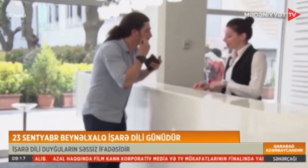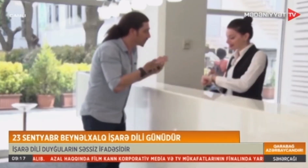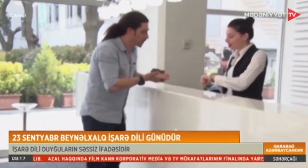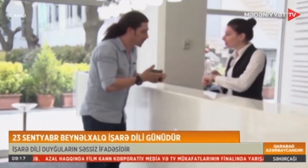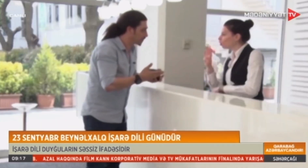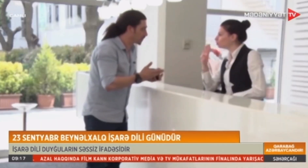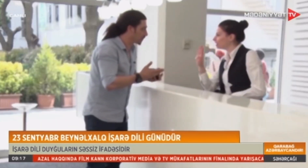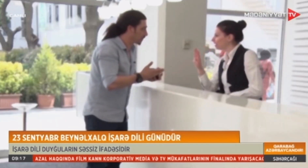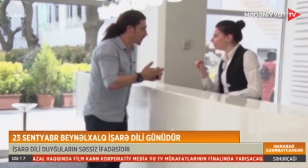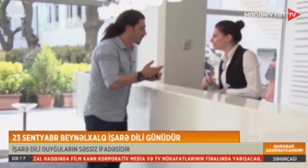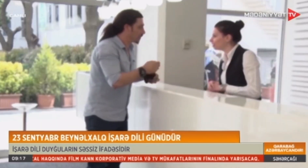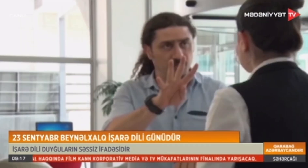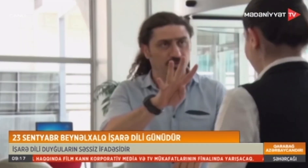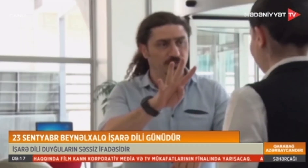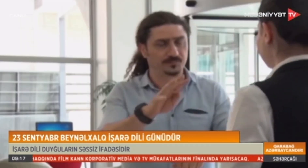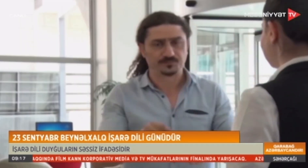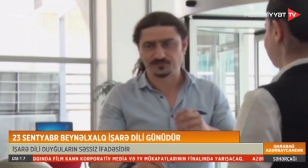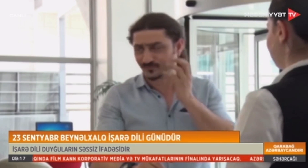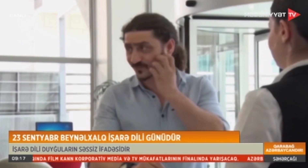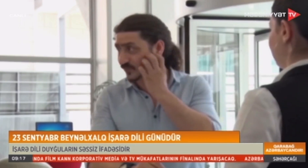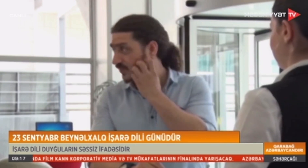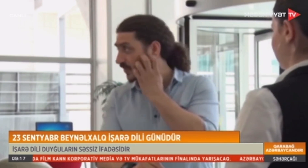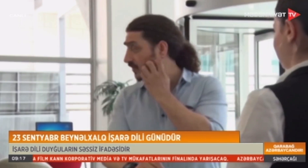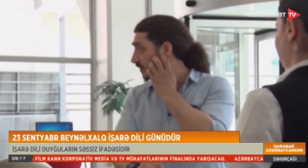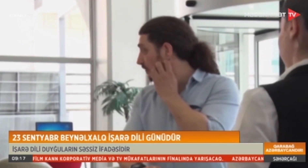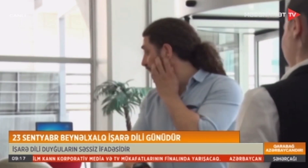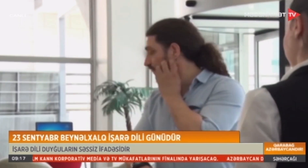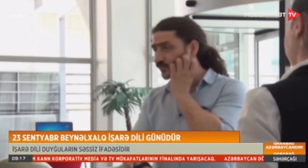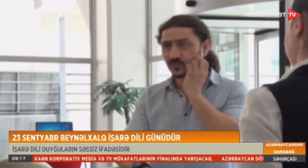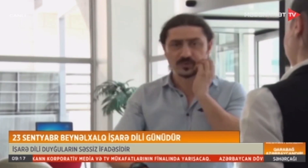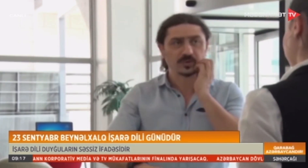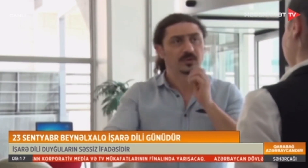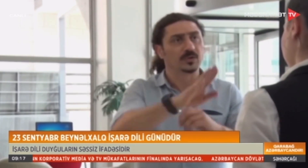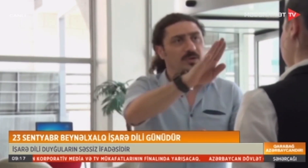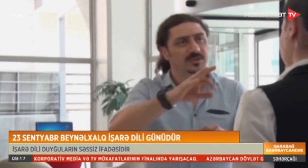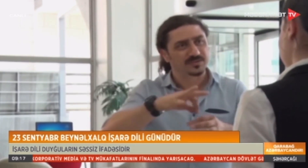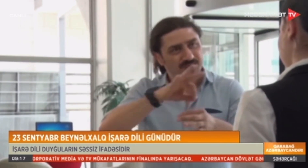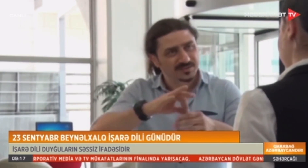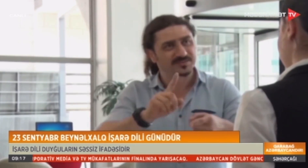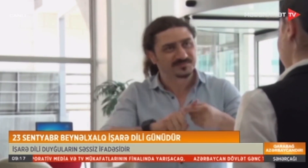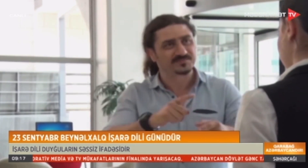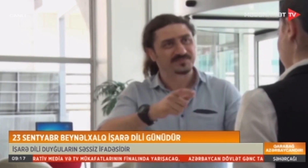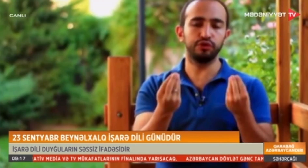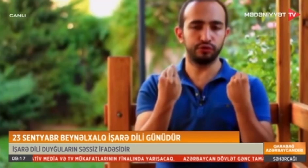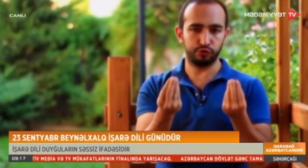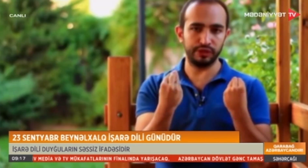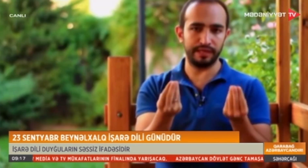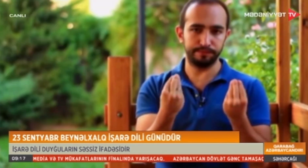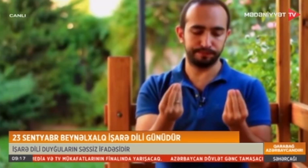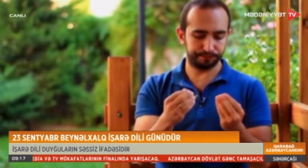insan söhbətmə qura bilərmi? Qura bilərlər, amma haradasa onlar özləri, bəli, çətinlik çəkirlər, özlərini ifadə edə bilirlər. Burada da dil.